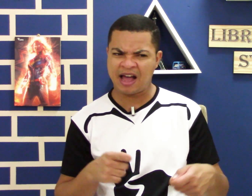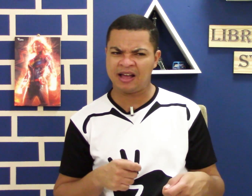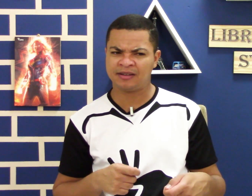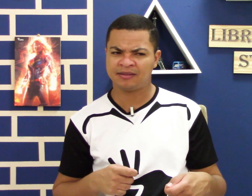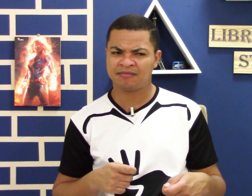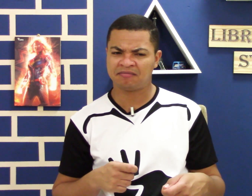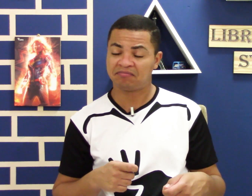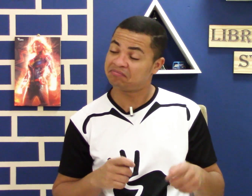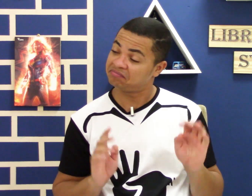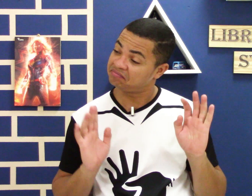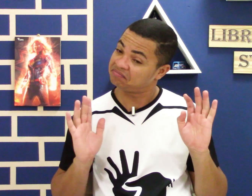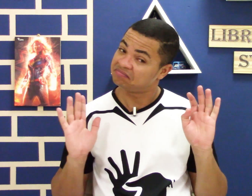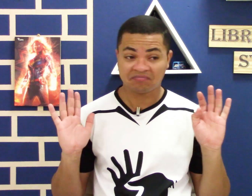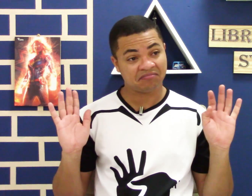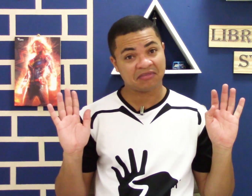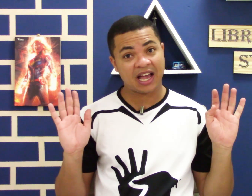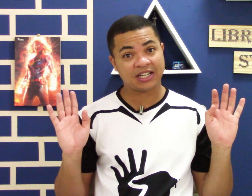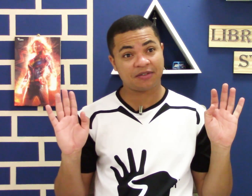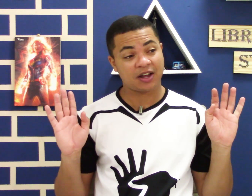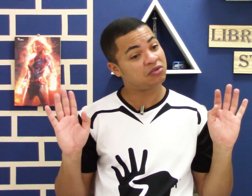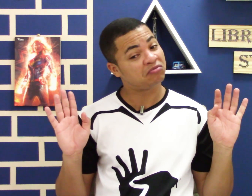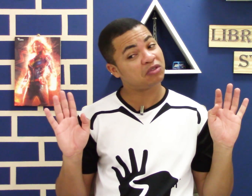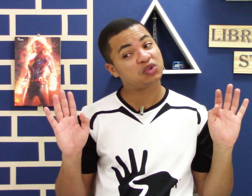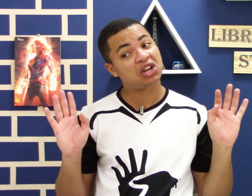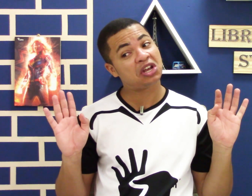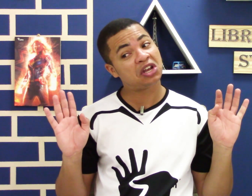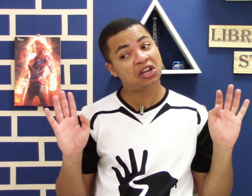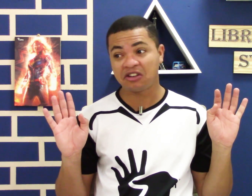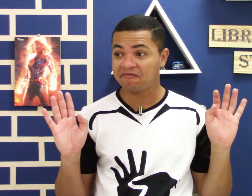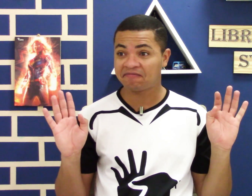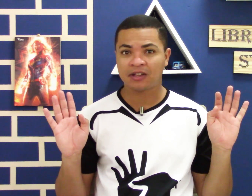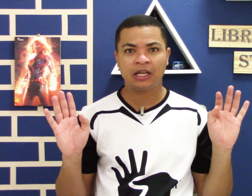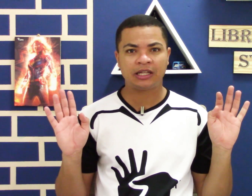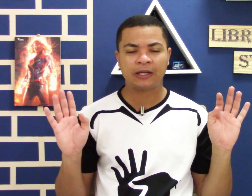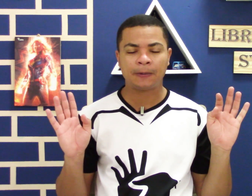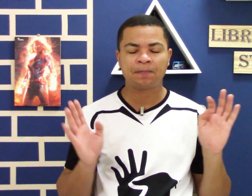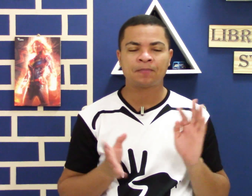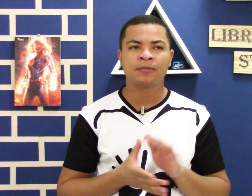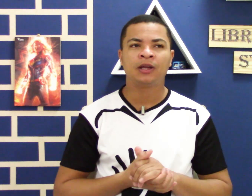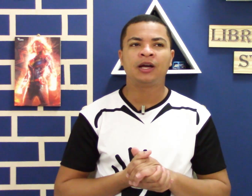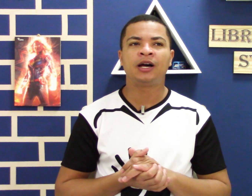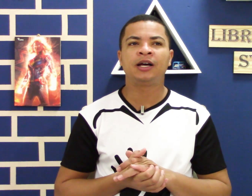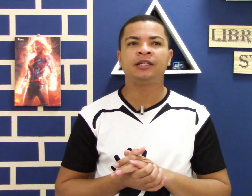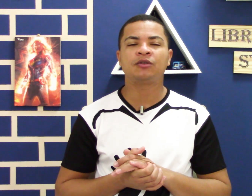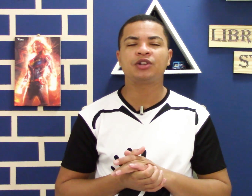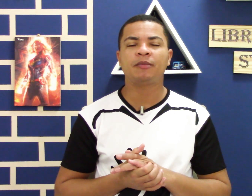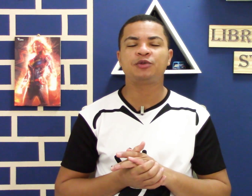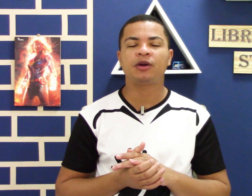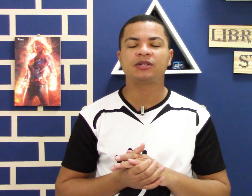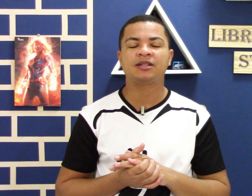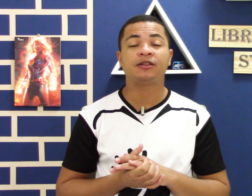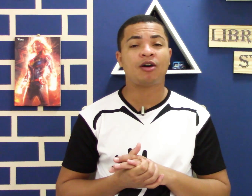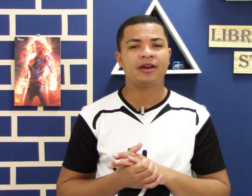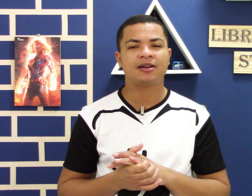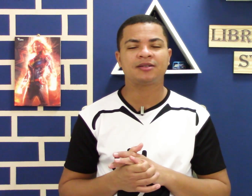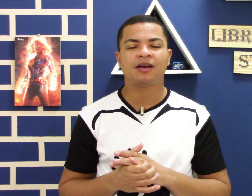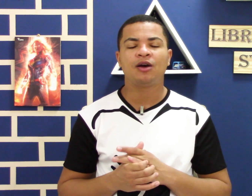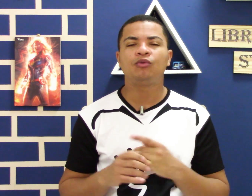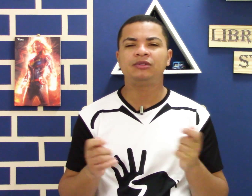Dá? Aí já faz um, não sei. Entendeu? Então, geralmente, perguntas retóricas, o dá,